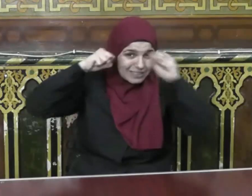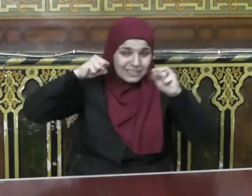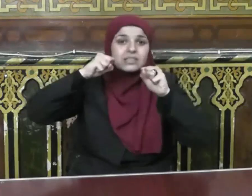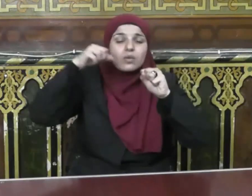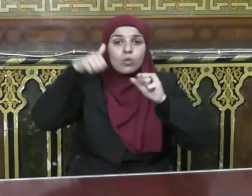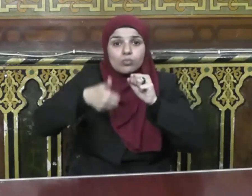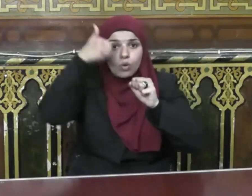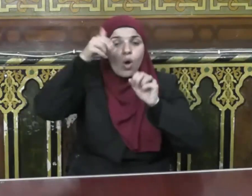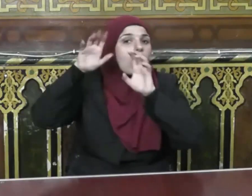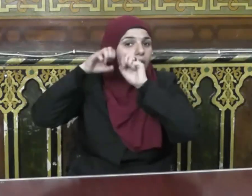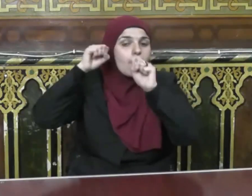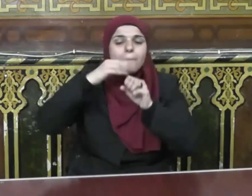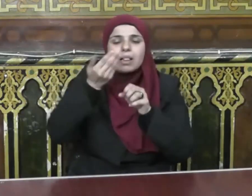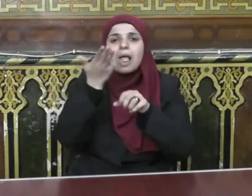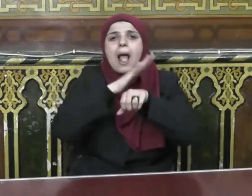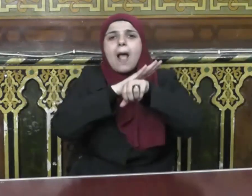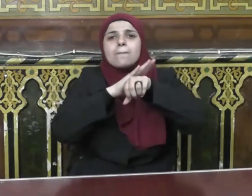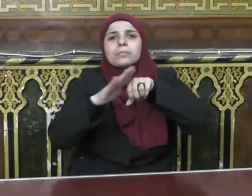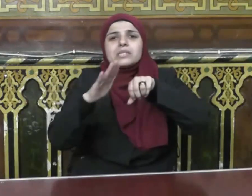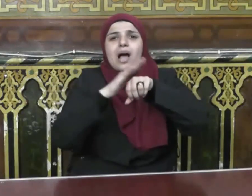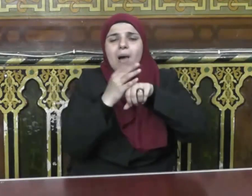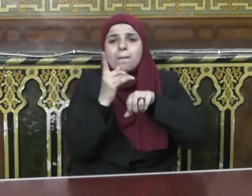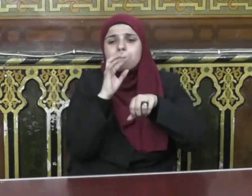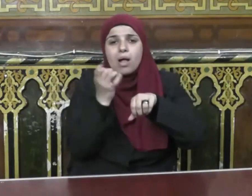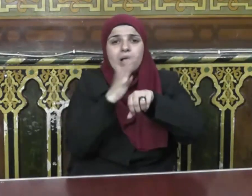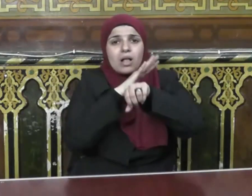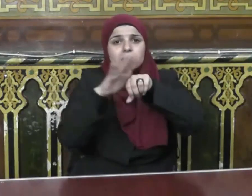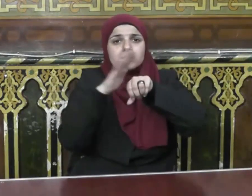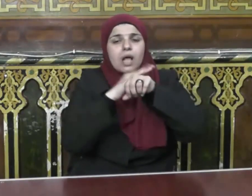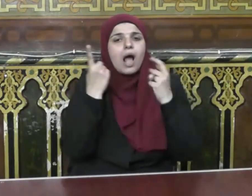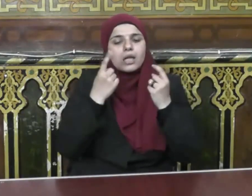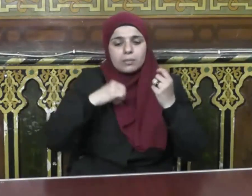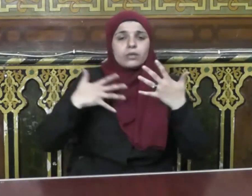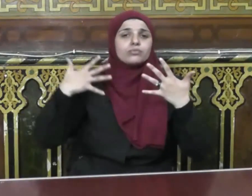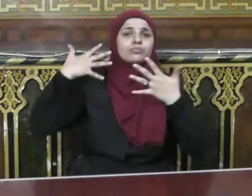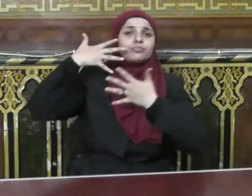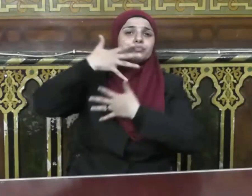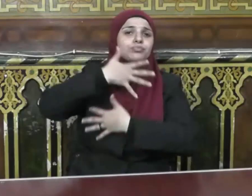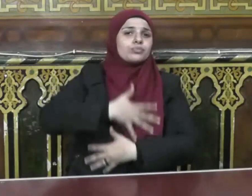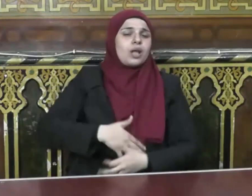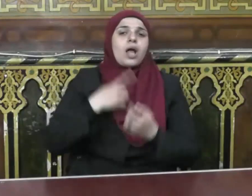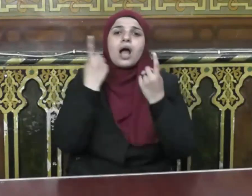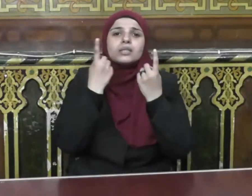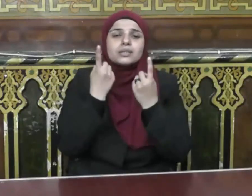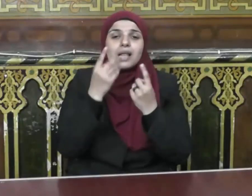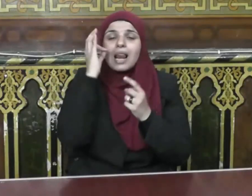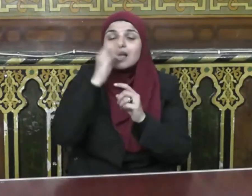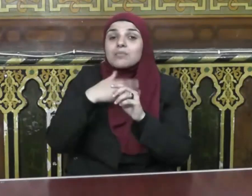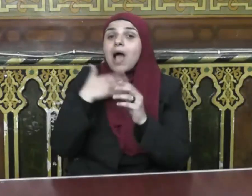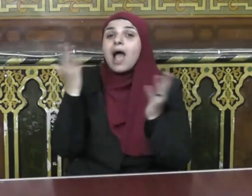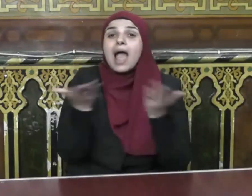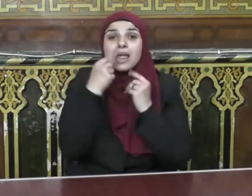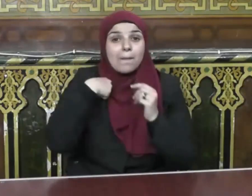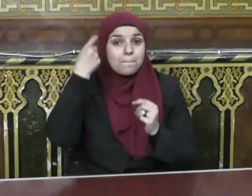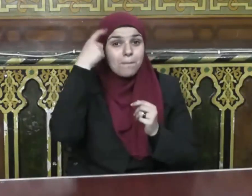يمسح عليها ويغسل سائر جسده. ووجه النبي صلى الله عليه